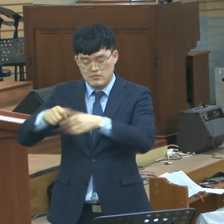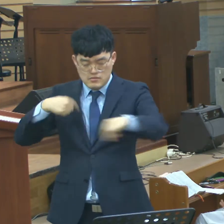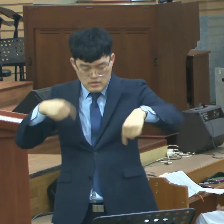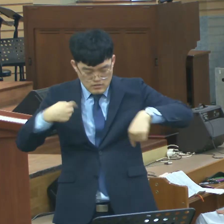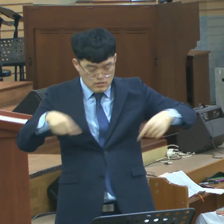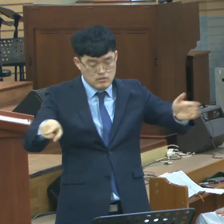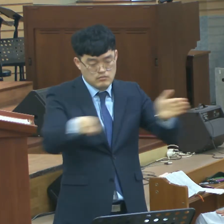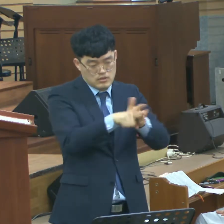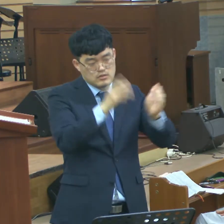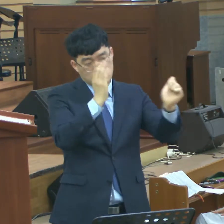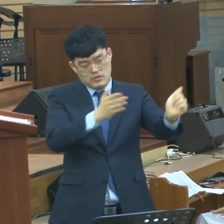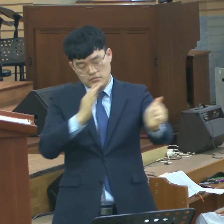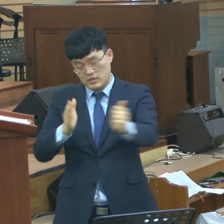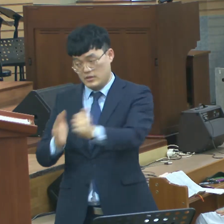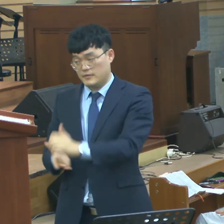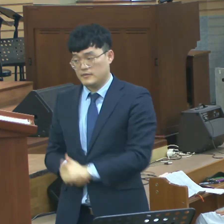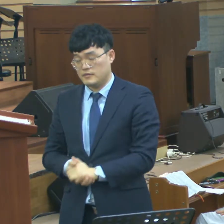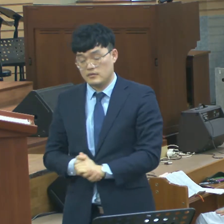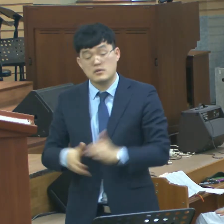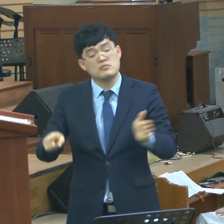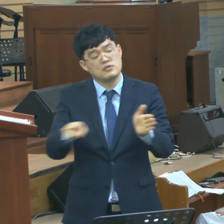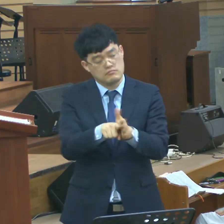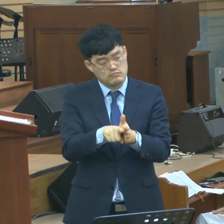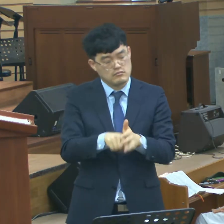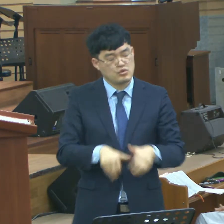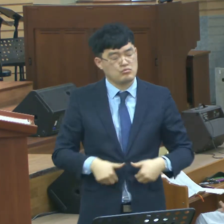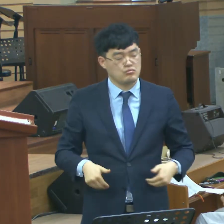믿으시기 바랍니다. 네. 그걸 믿어야 돼요.